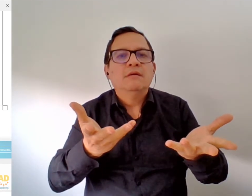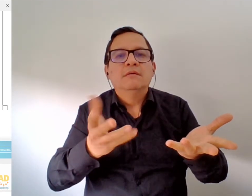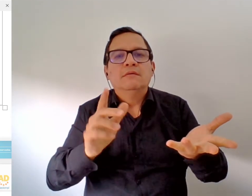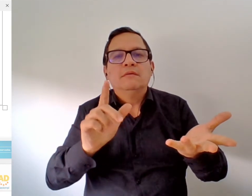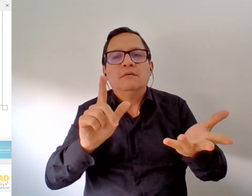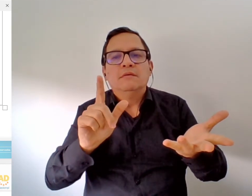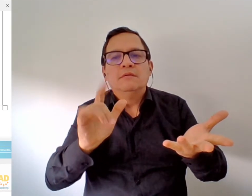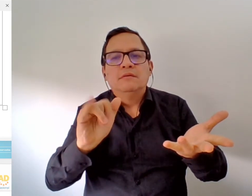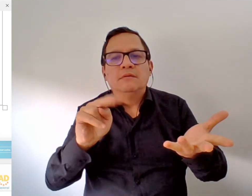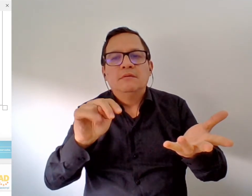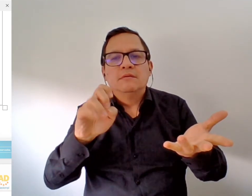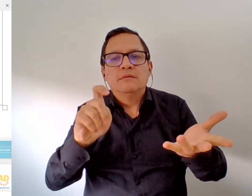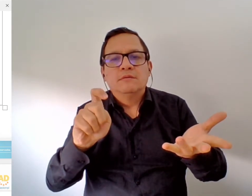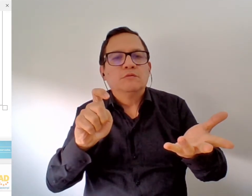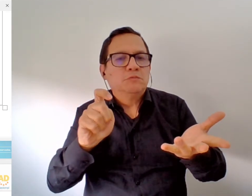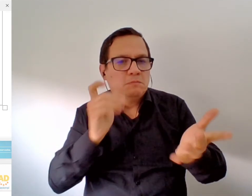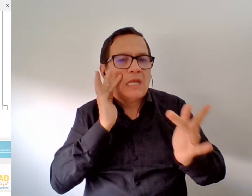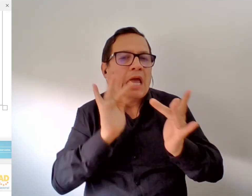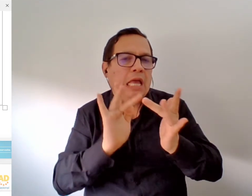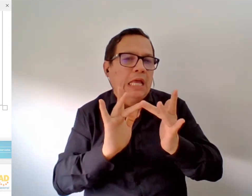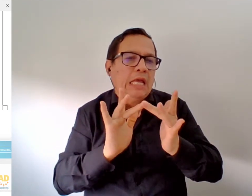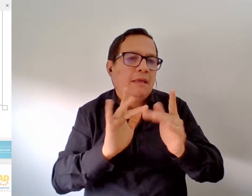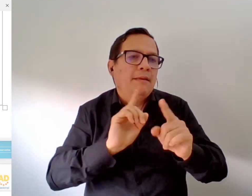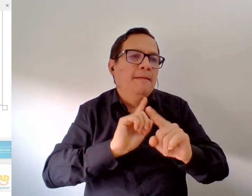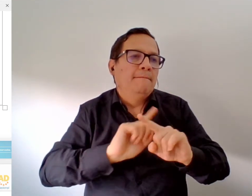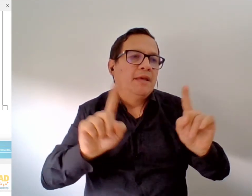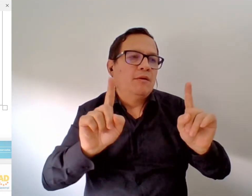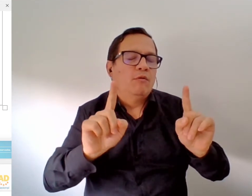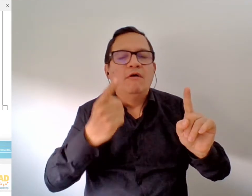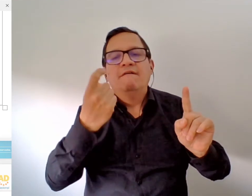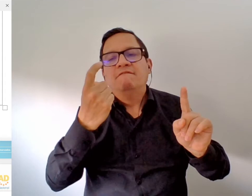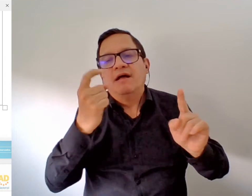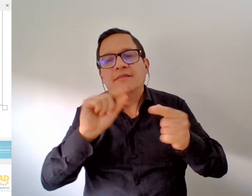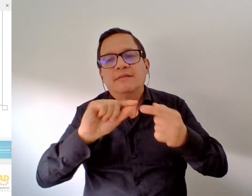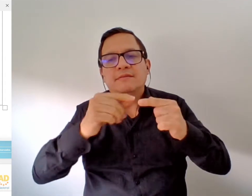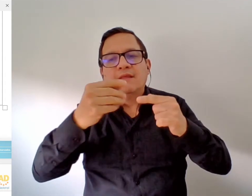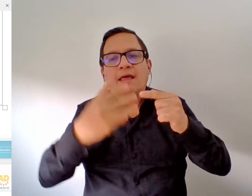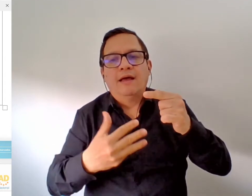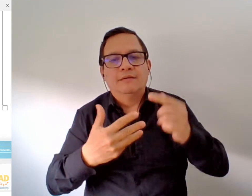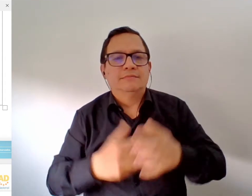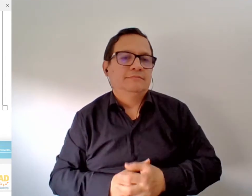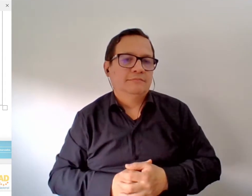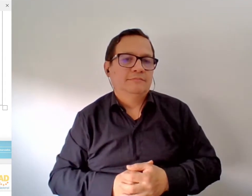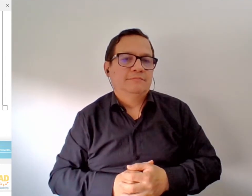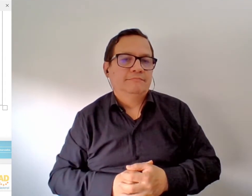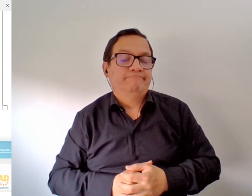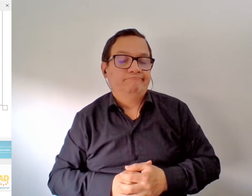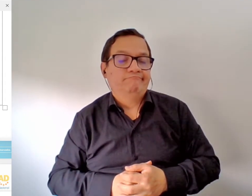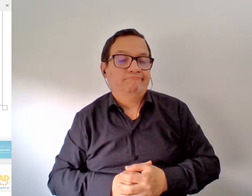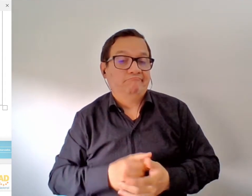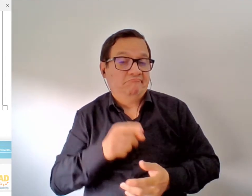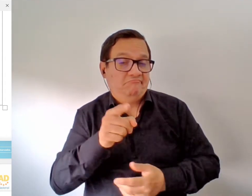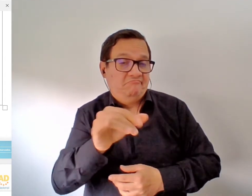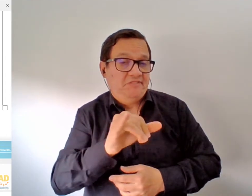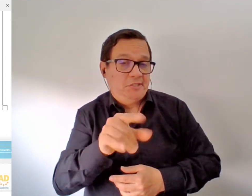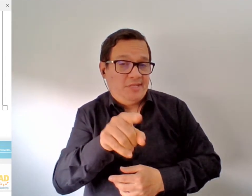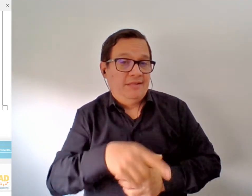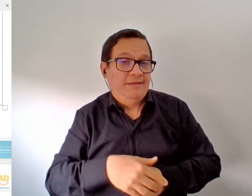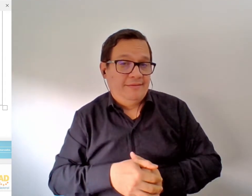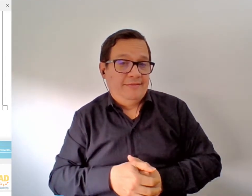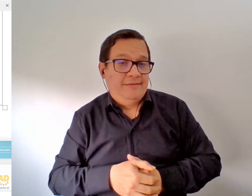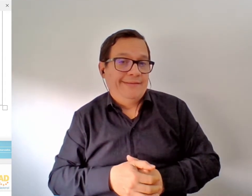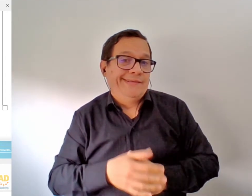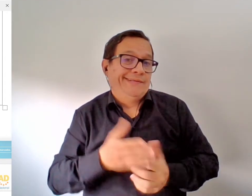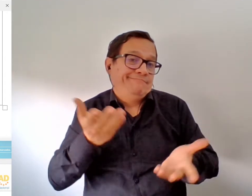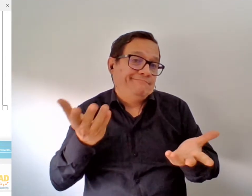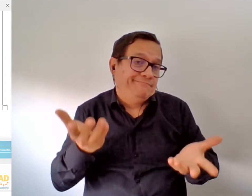son pertinentes, pero no tienen argumentos suficientes. Si su trabajo se encuentra